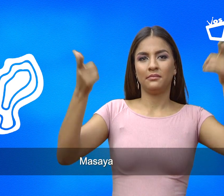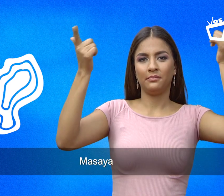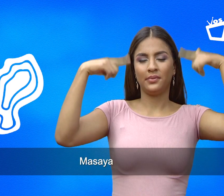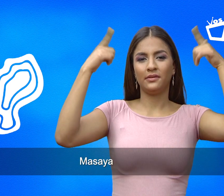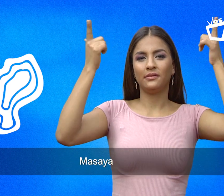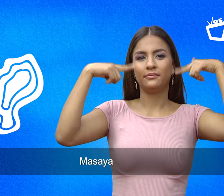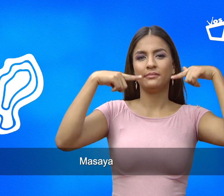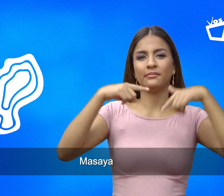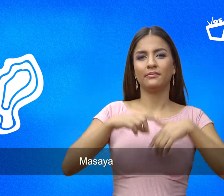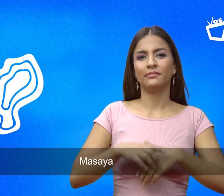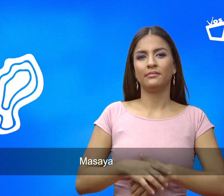y más allá